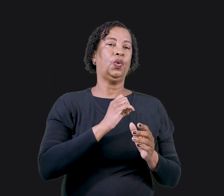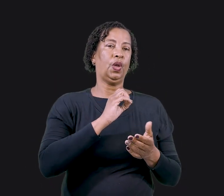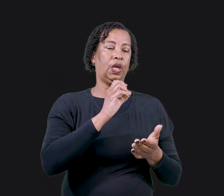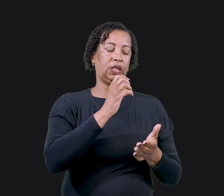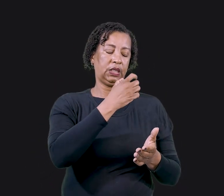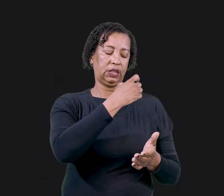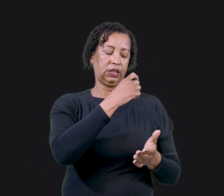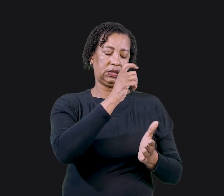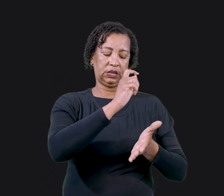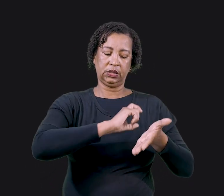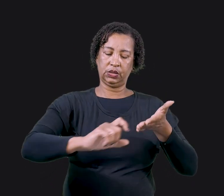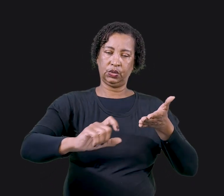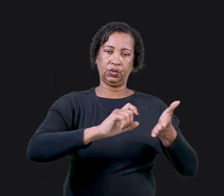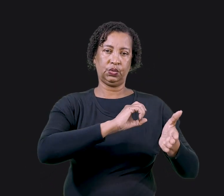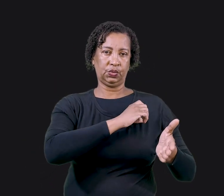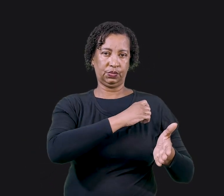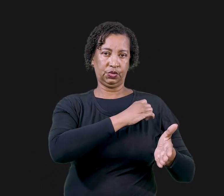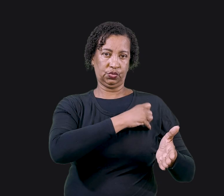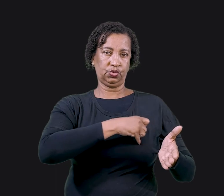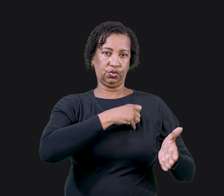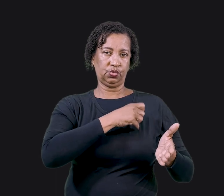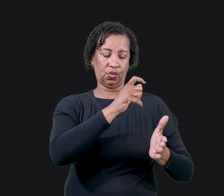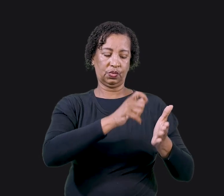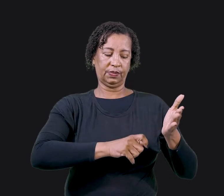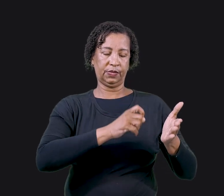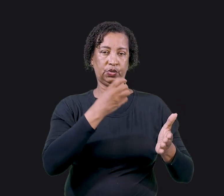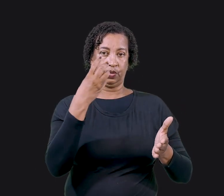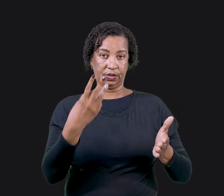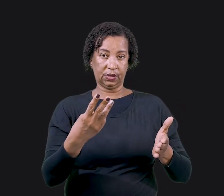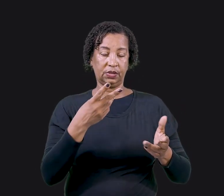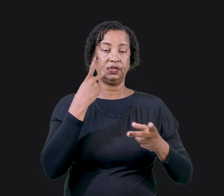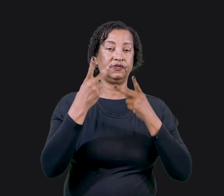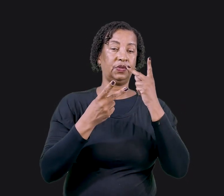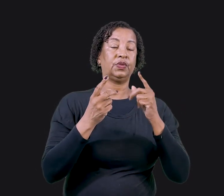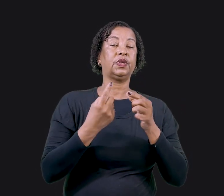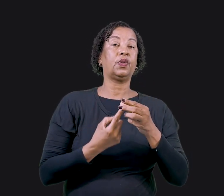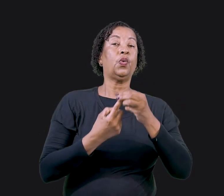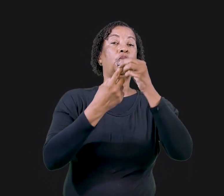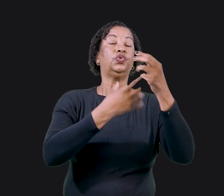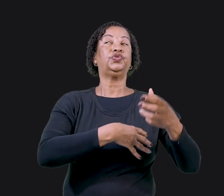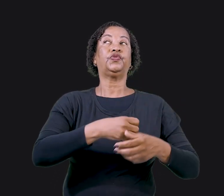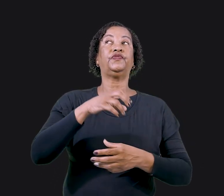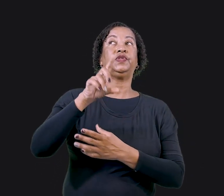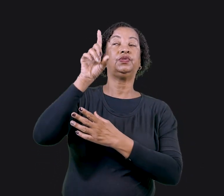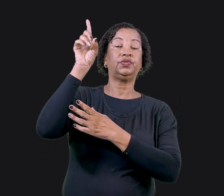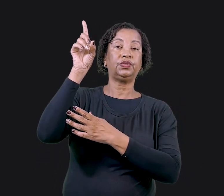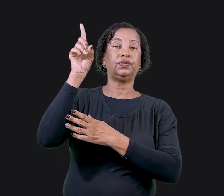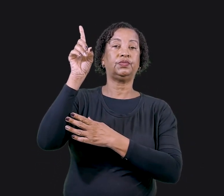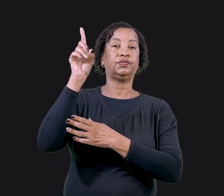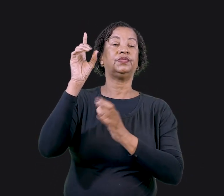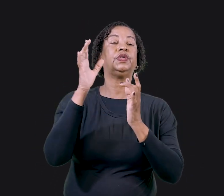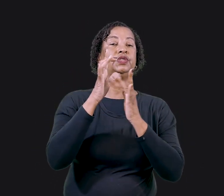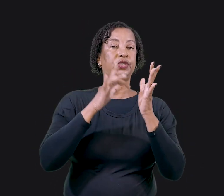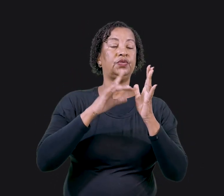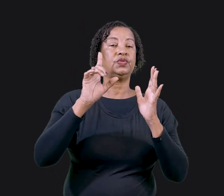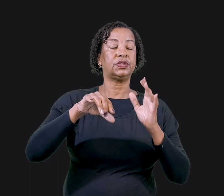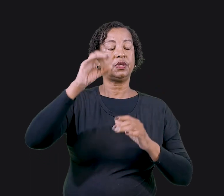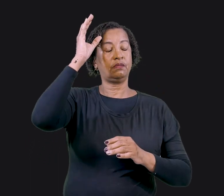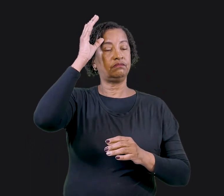em João capítulo 3 que ele é o único Salvador de Deus, a única solução de Deus, o único Filho de Deus. Jesus quer ser essa solução